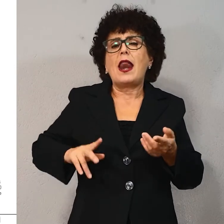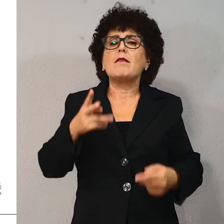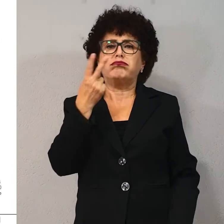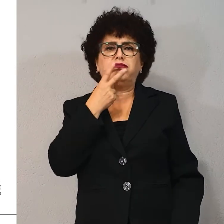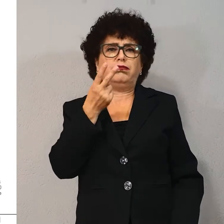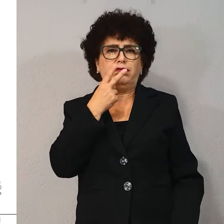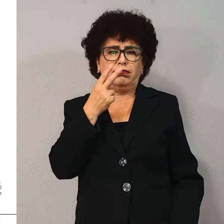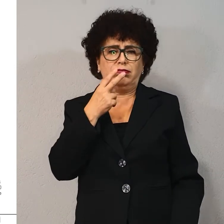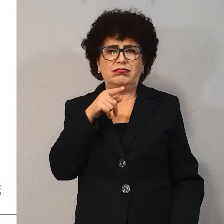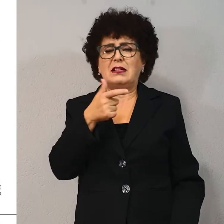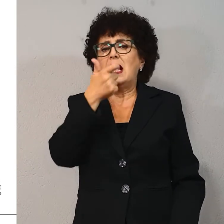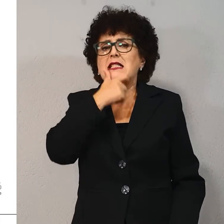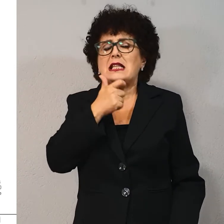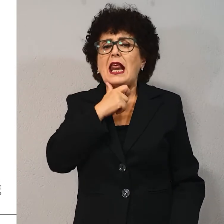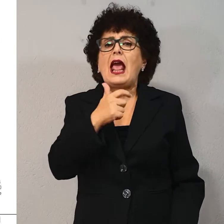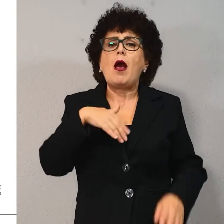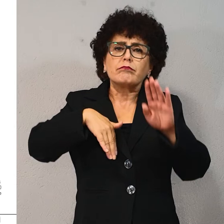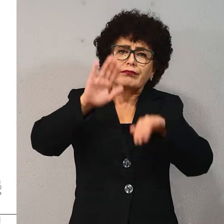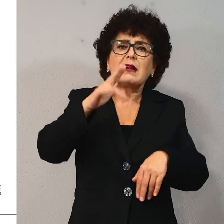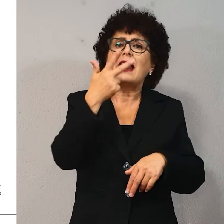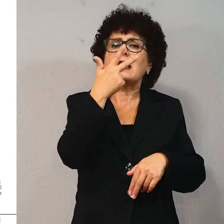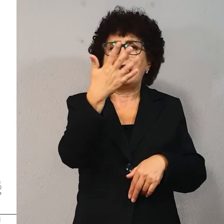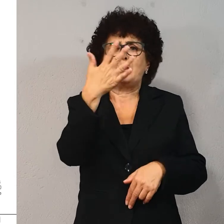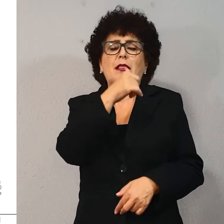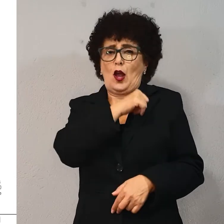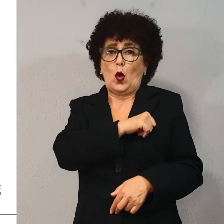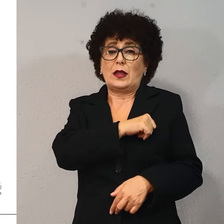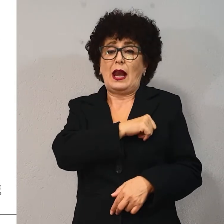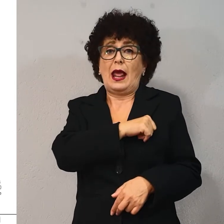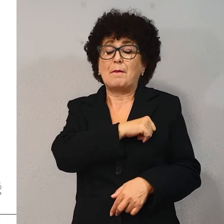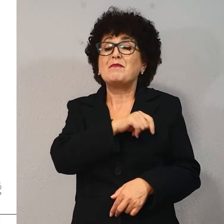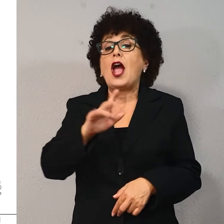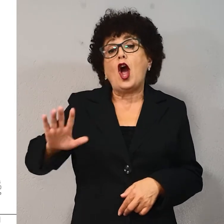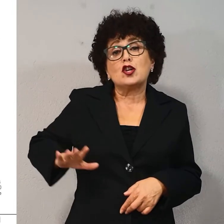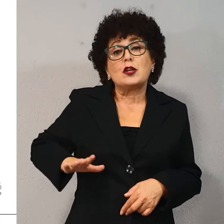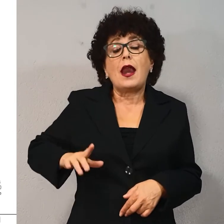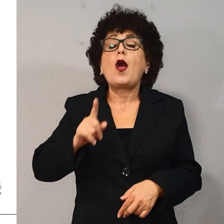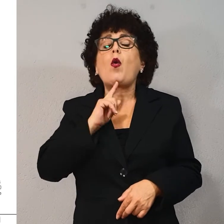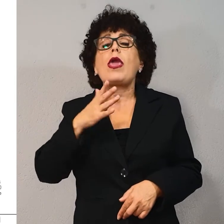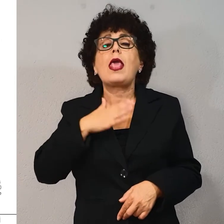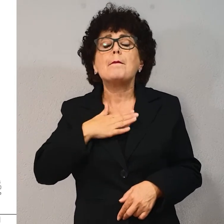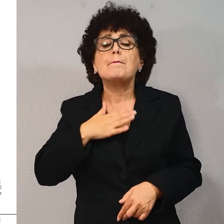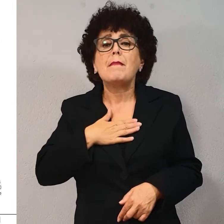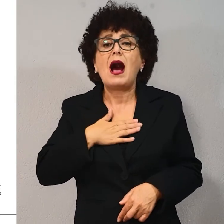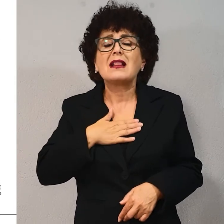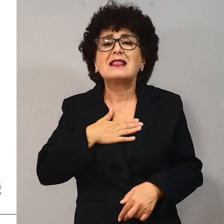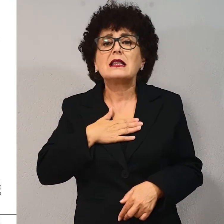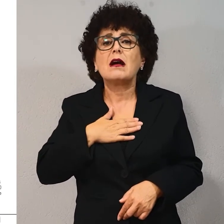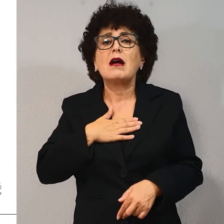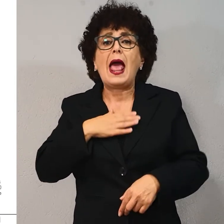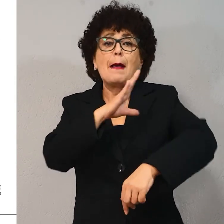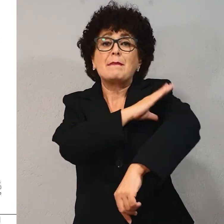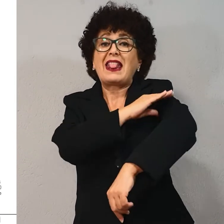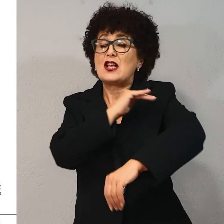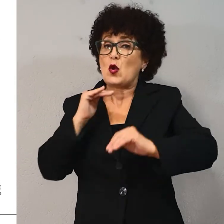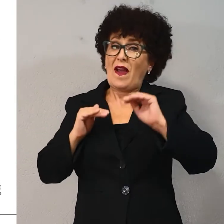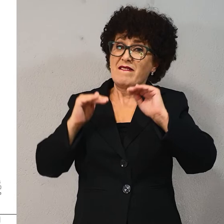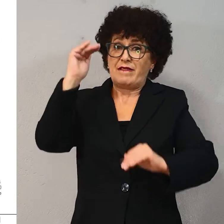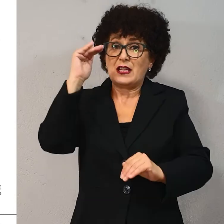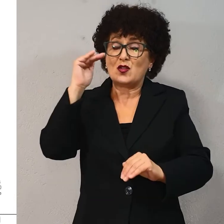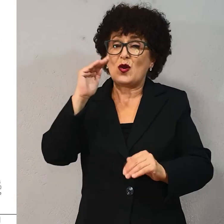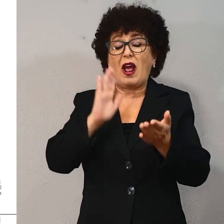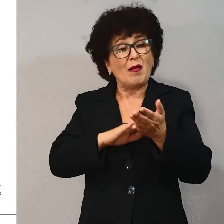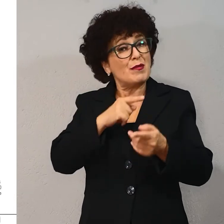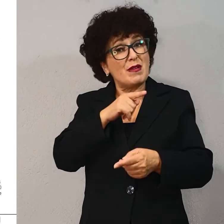пушат и се постари од 35 години. Жени кои имаат покачен крвен притисок